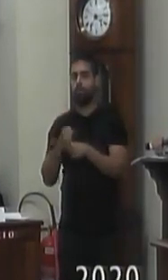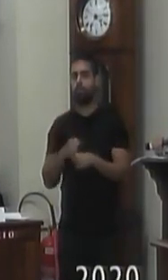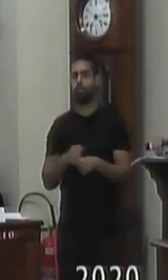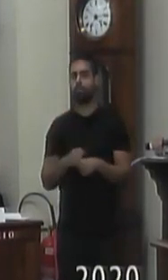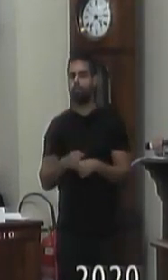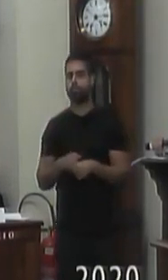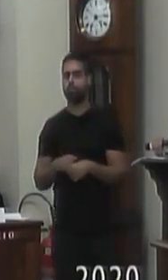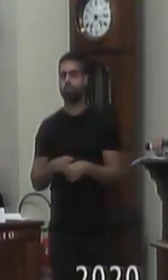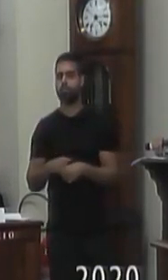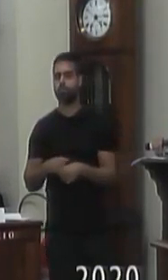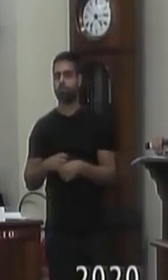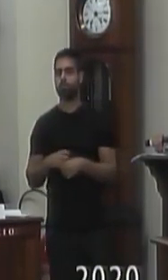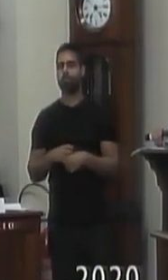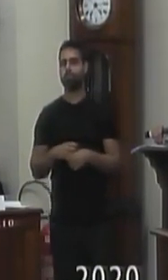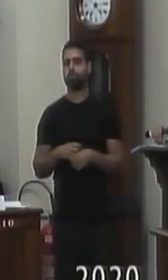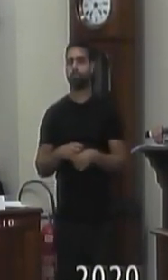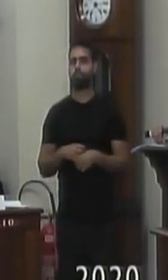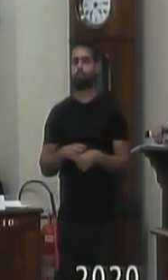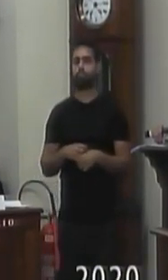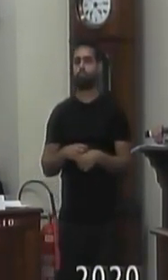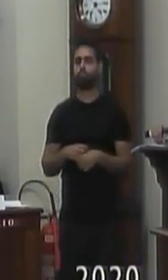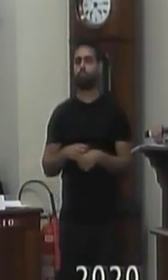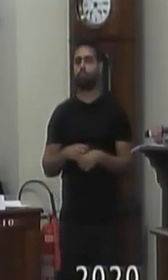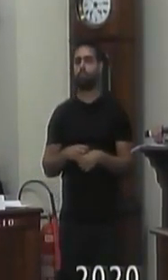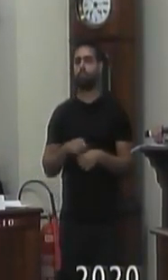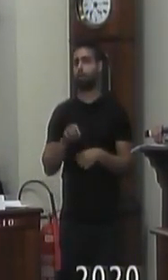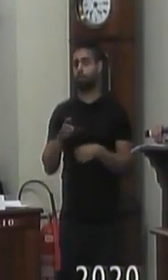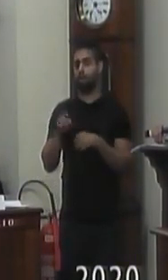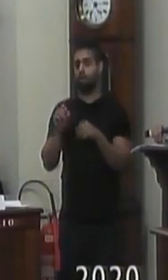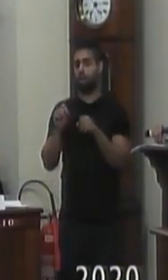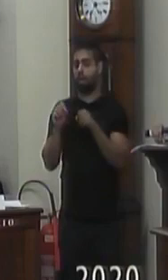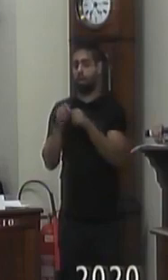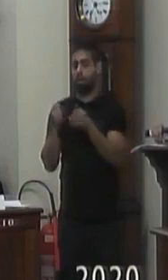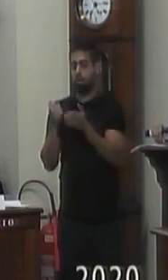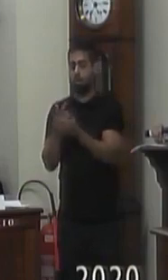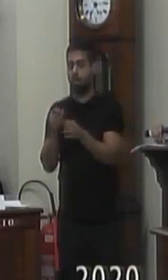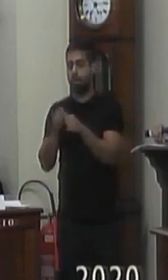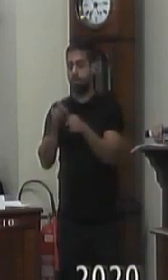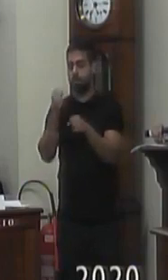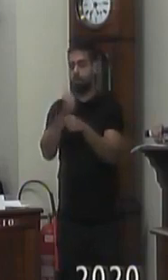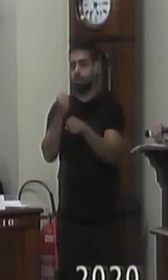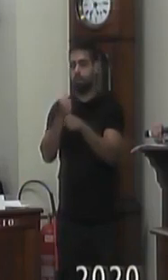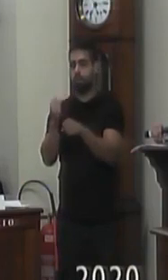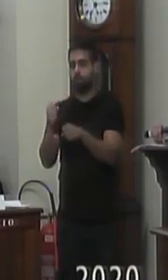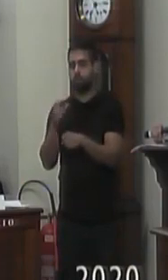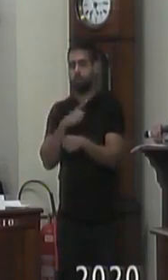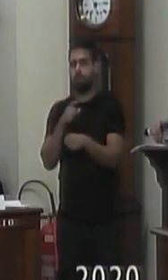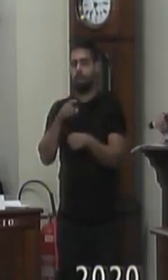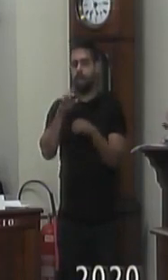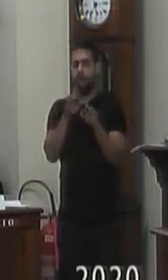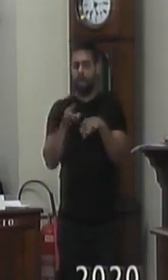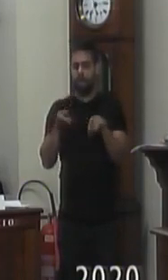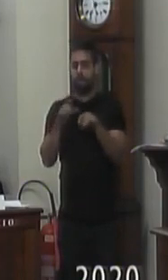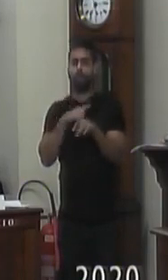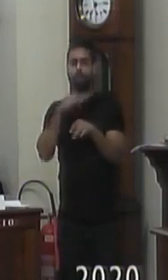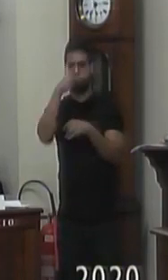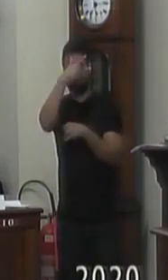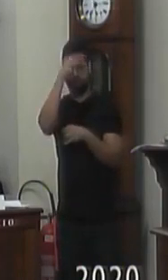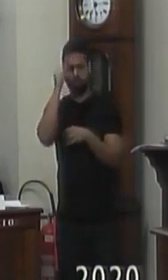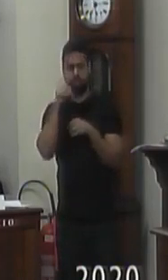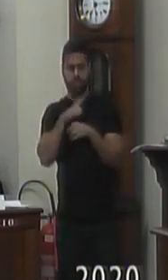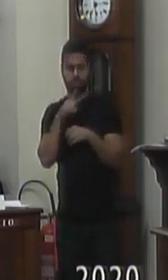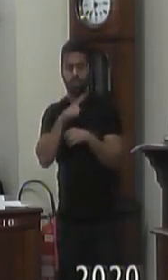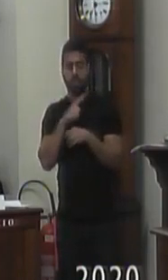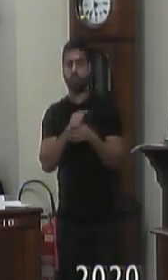é saco de cimento que hoje em dia custa R$17, é a areia que tem no pátio da prefeitura. Então,